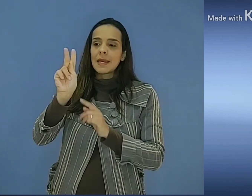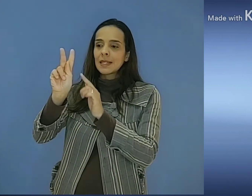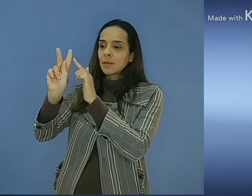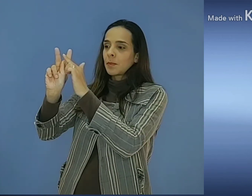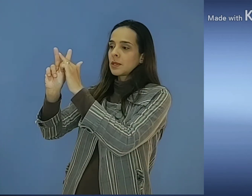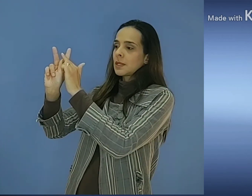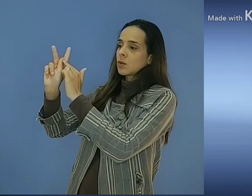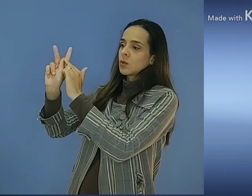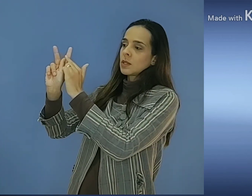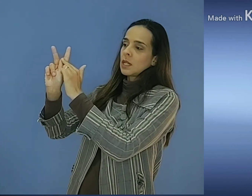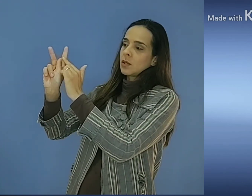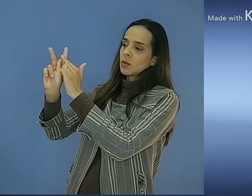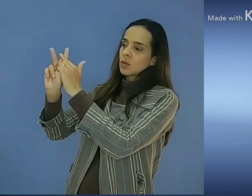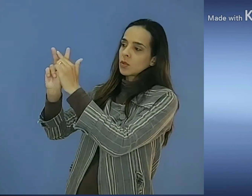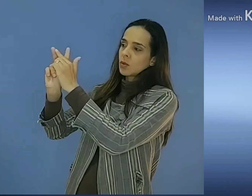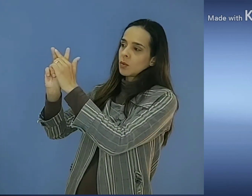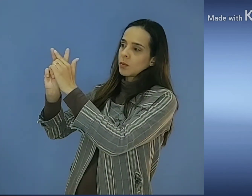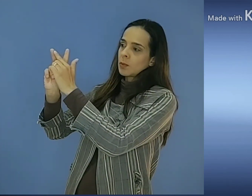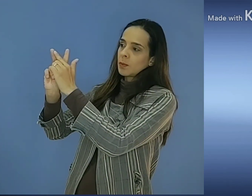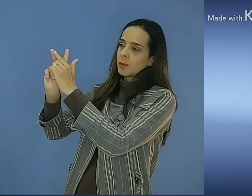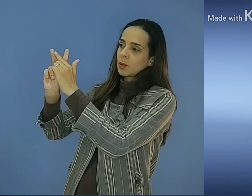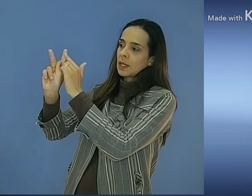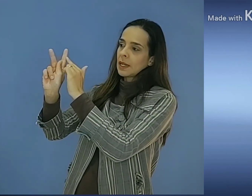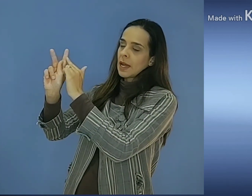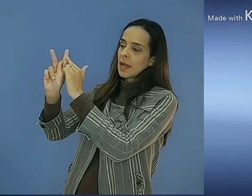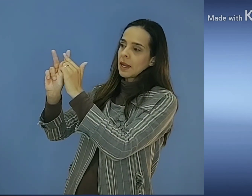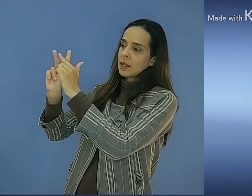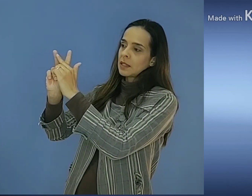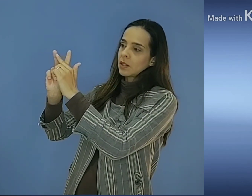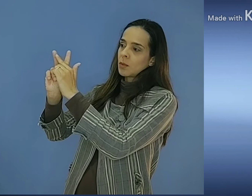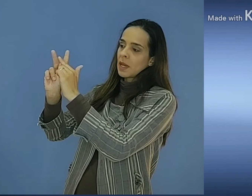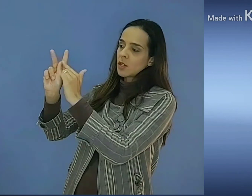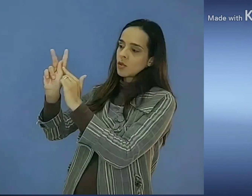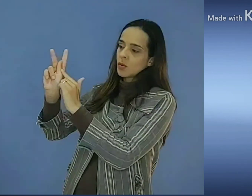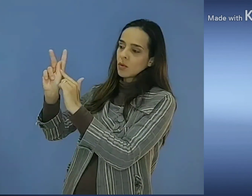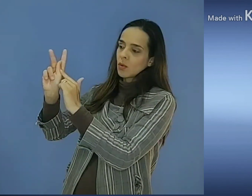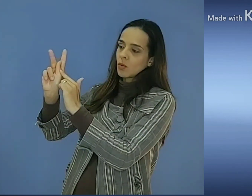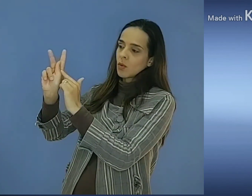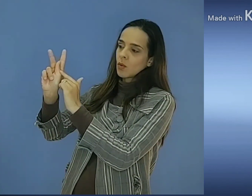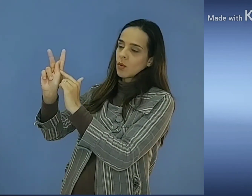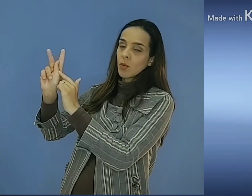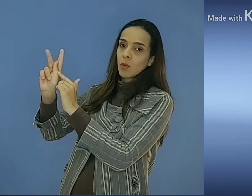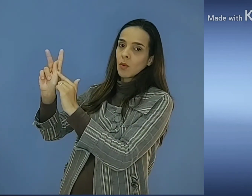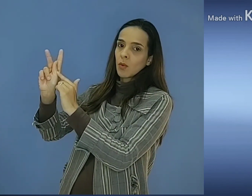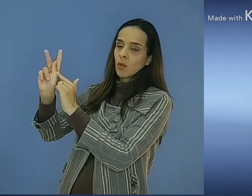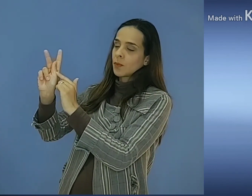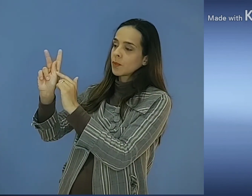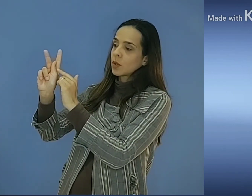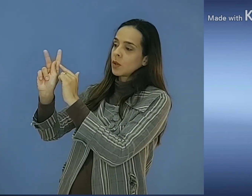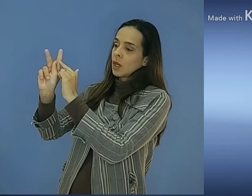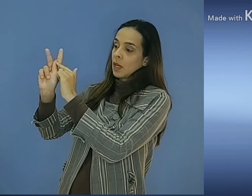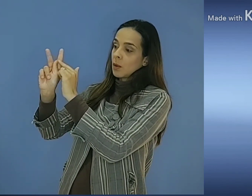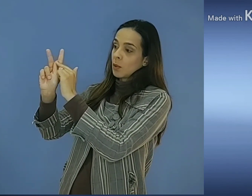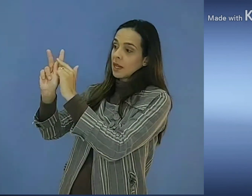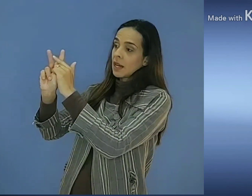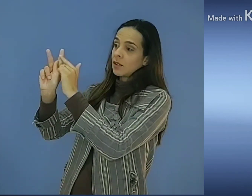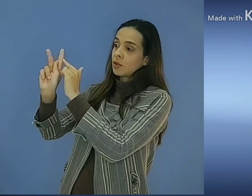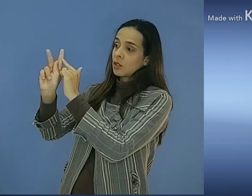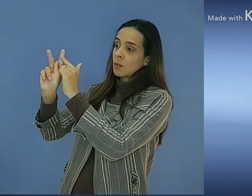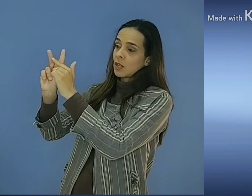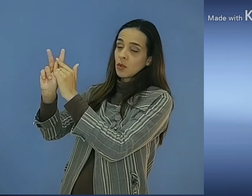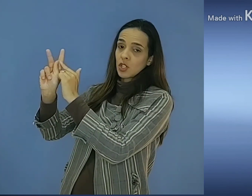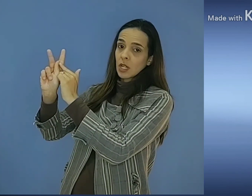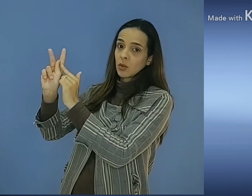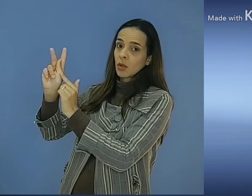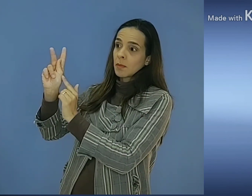a mesma posição dos dedos. Polegar e dedo médio com o polegar entre